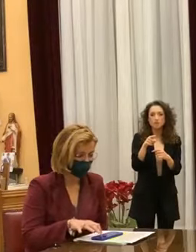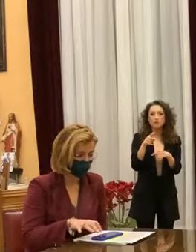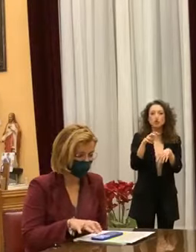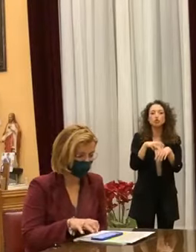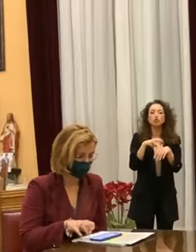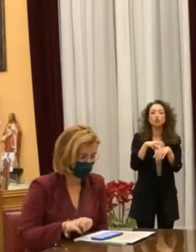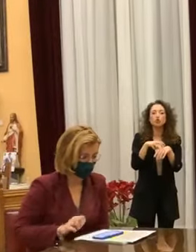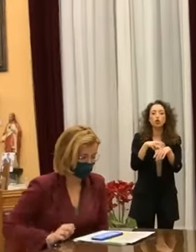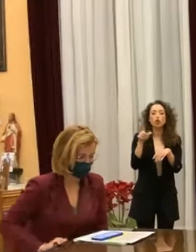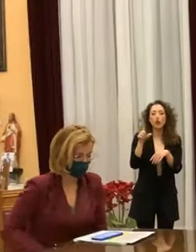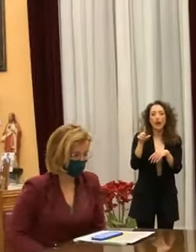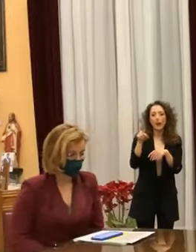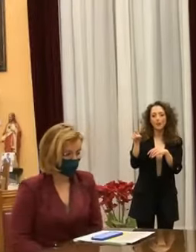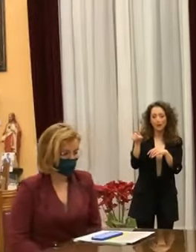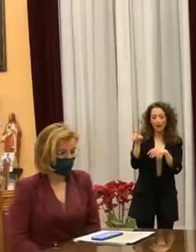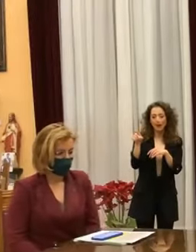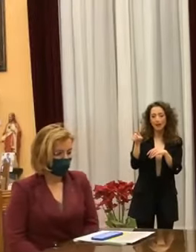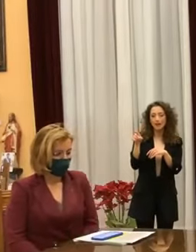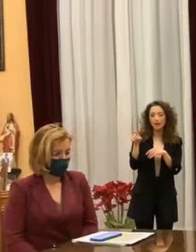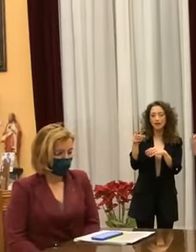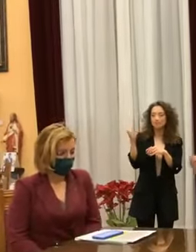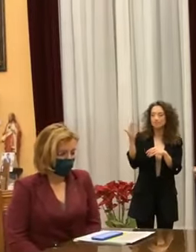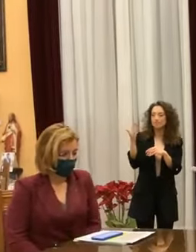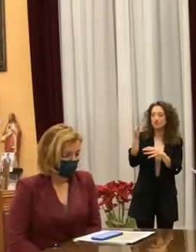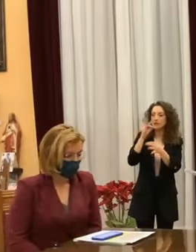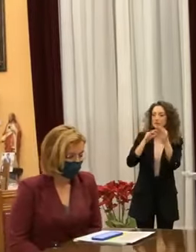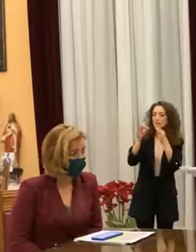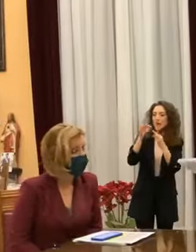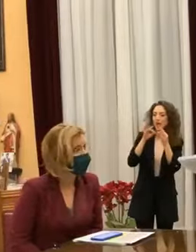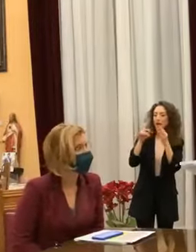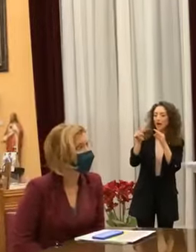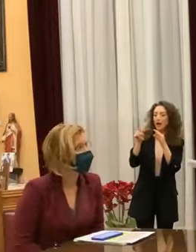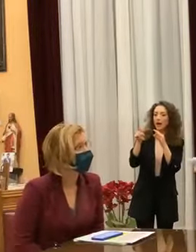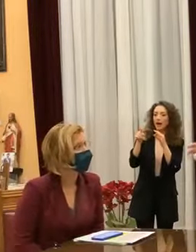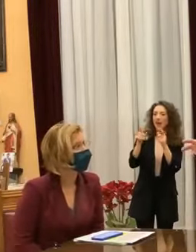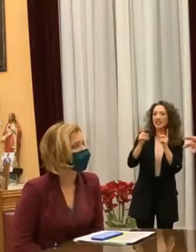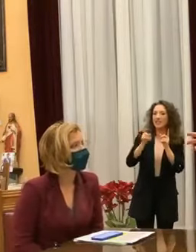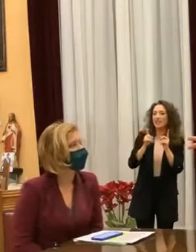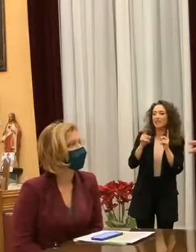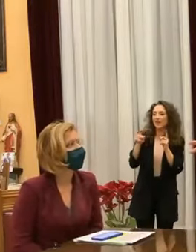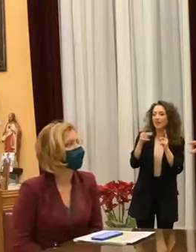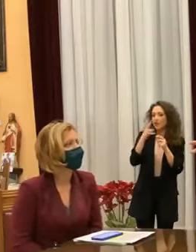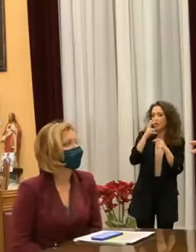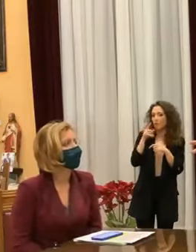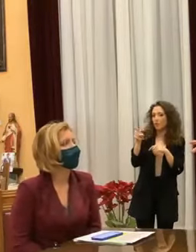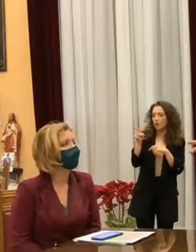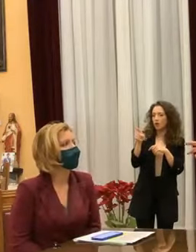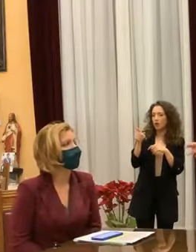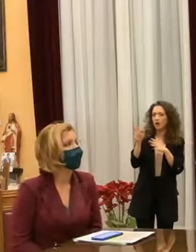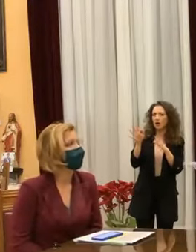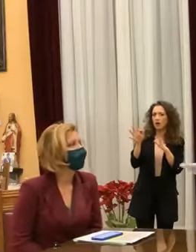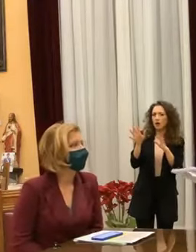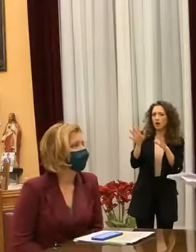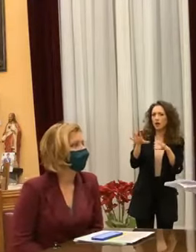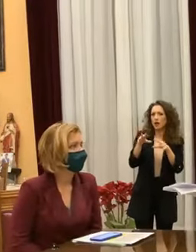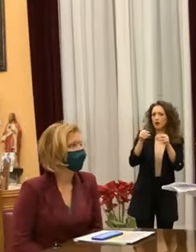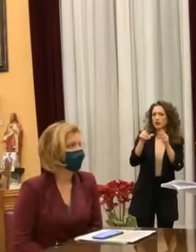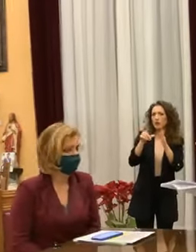Lapaglia, perché doveva spiegare i suoi scritti difensivi. Ecco, da qui hanno cominciato a prendere tempo, perché io mi ero